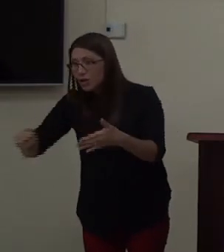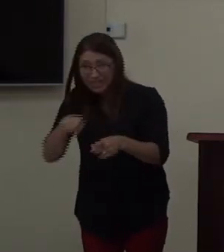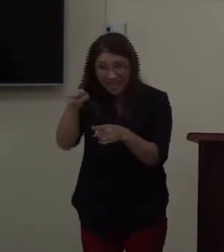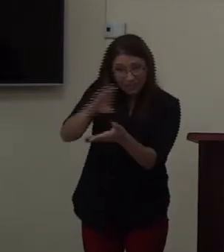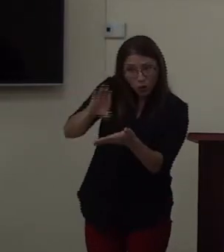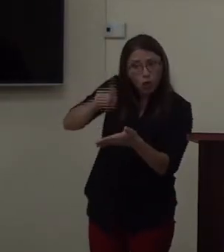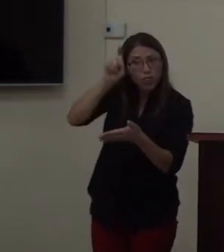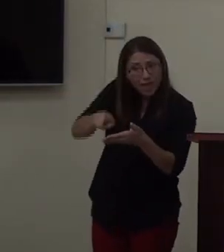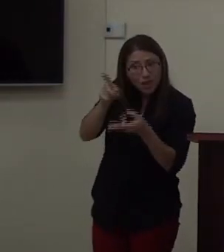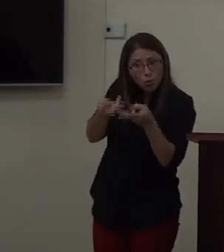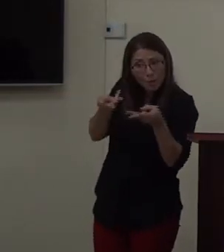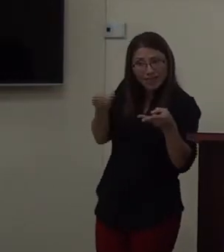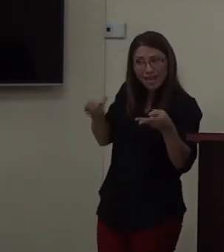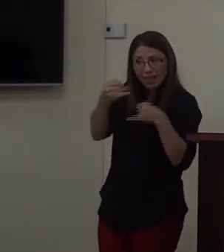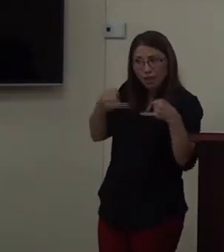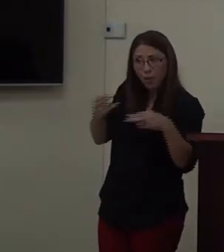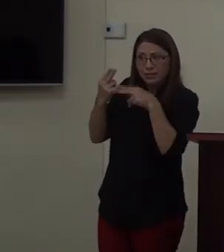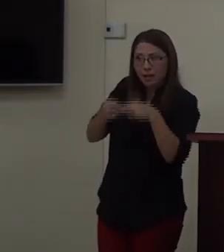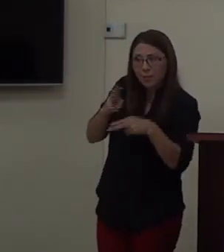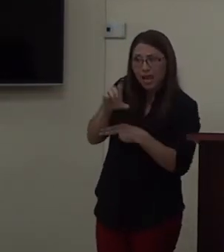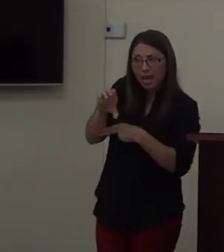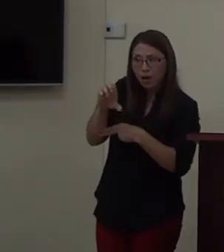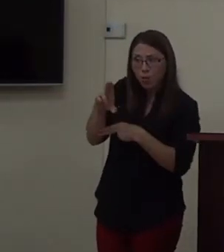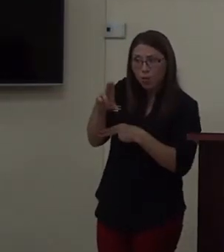una asignatura de idioma maleco, ¿verdad?, para todos.